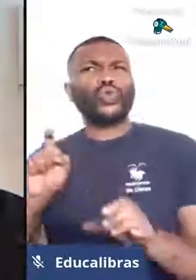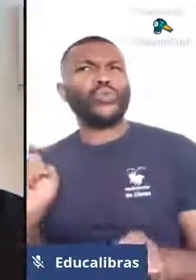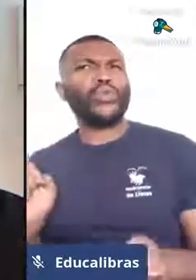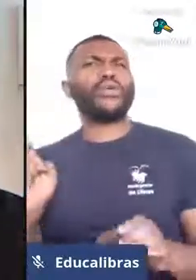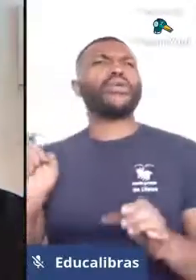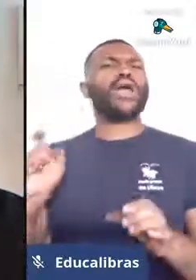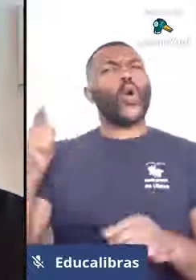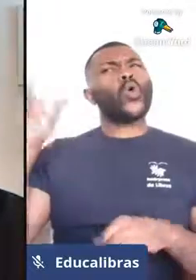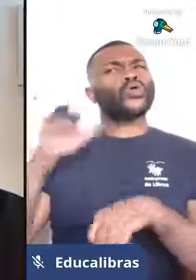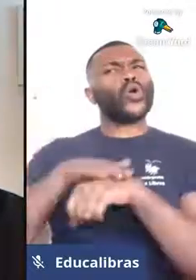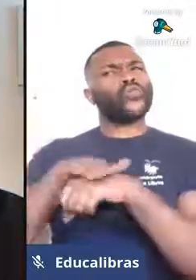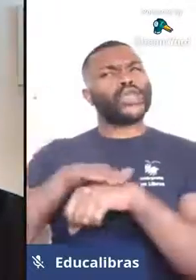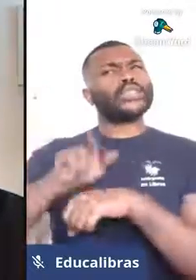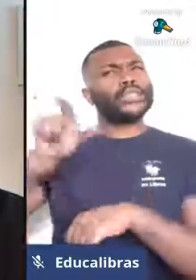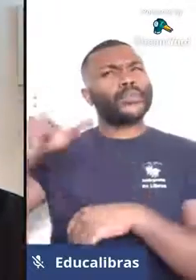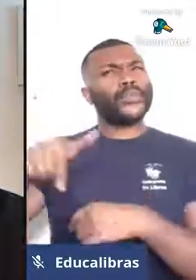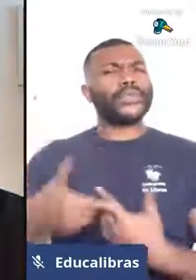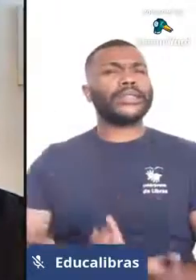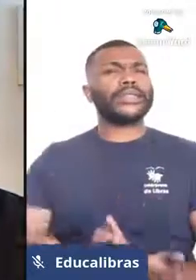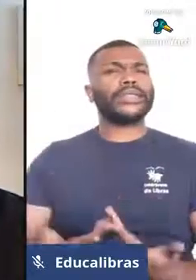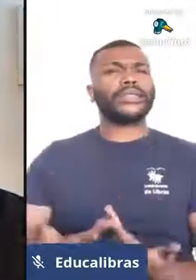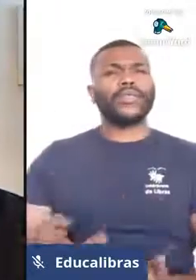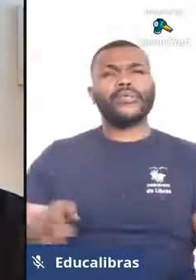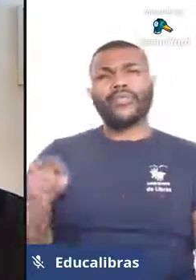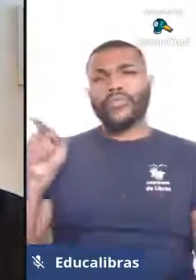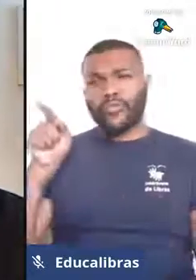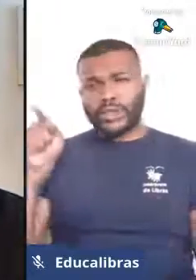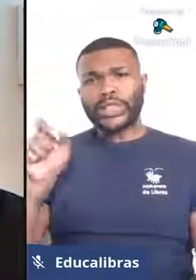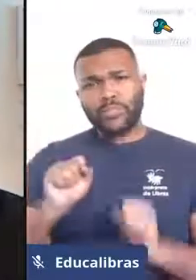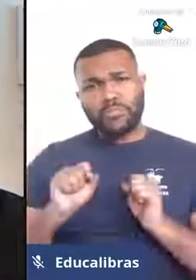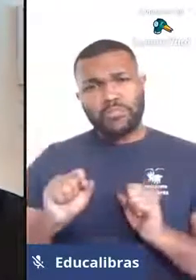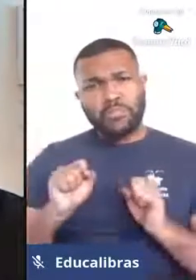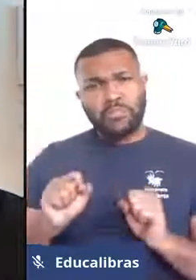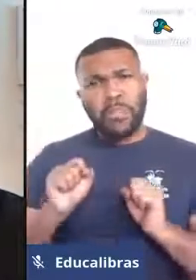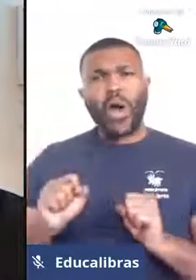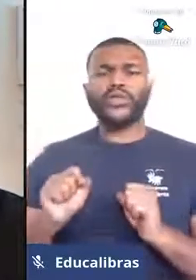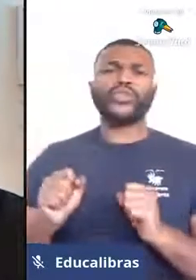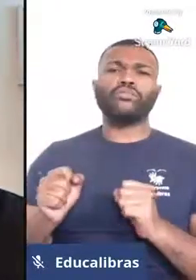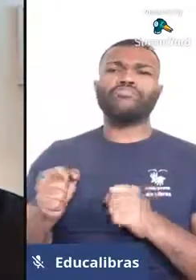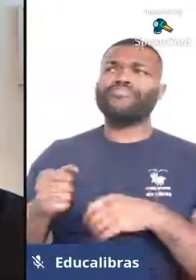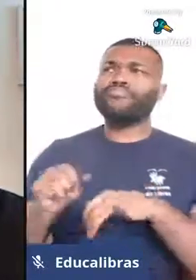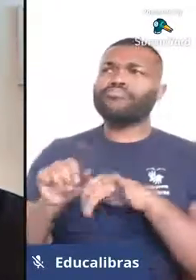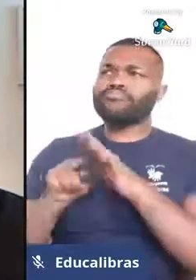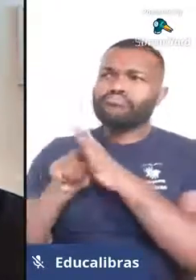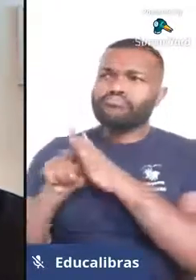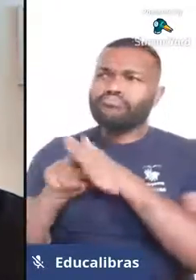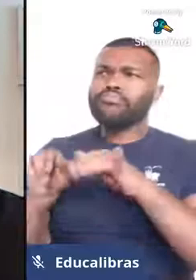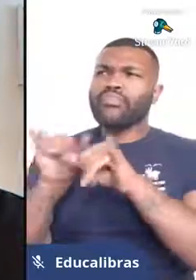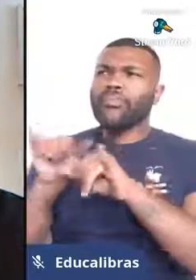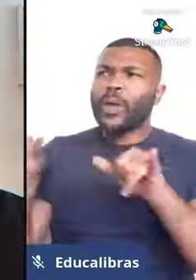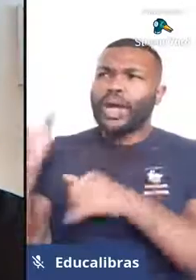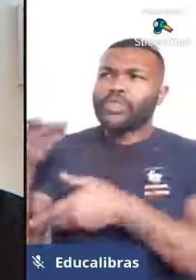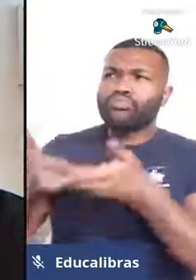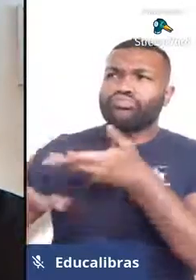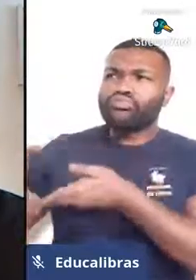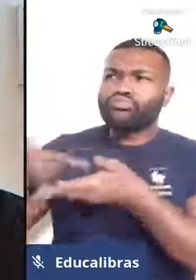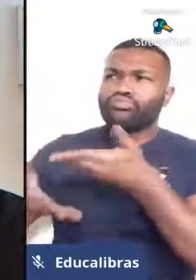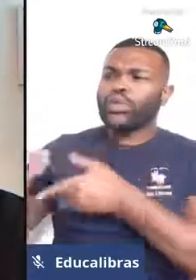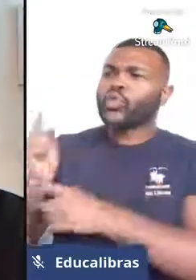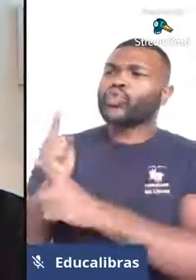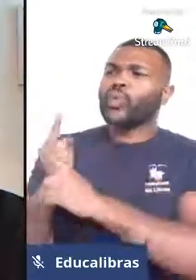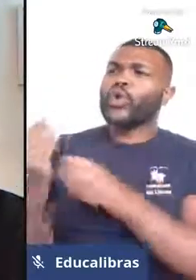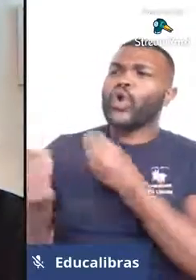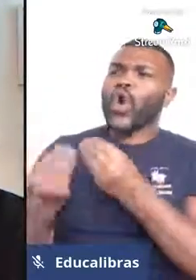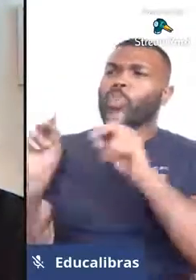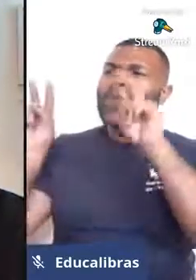conversa. Você poderia fazer um benchmark, descobrir como as pessoas tratam do tema no